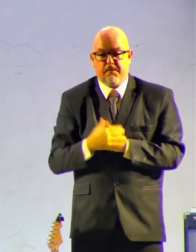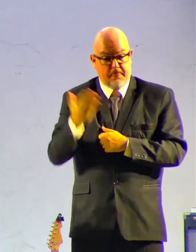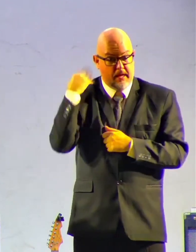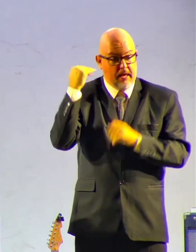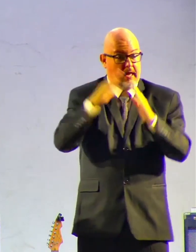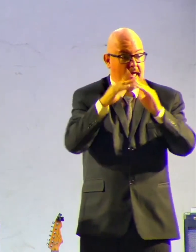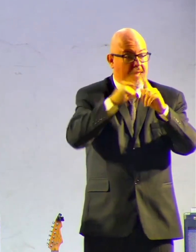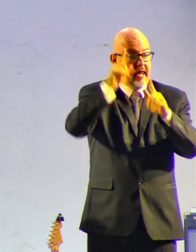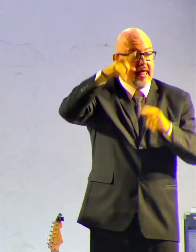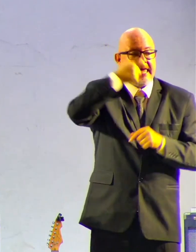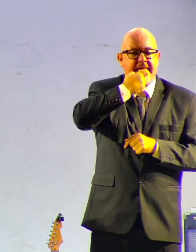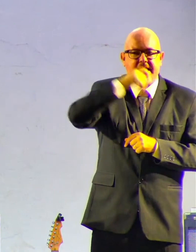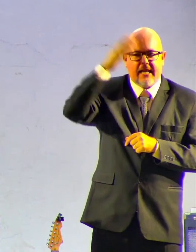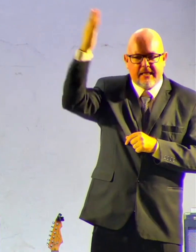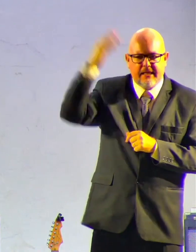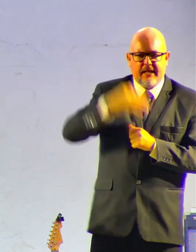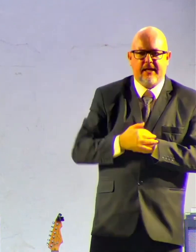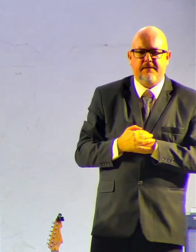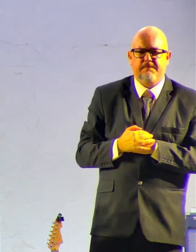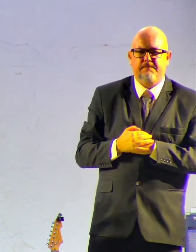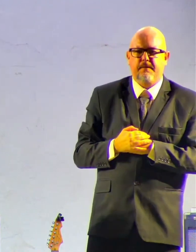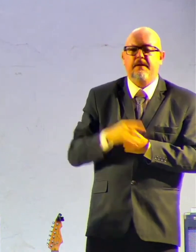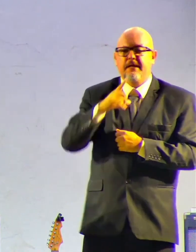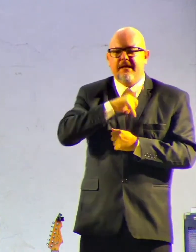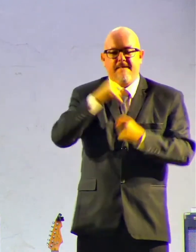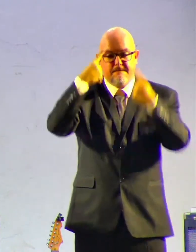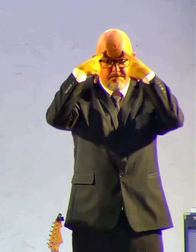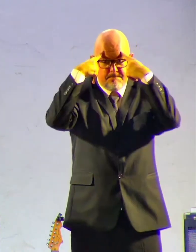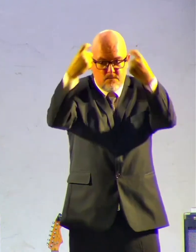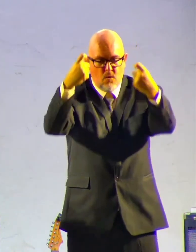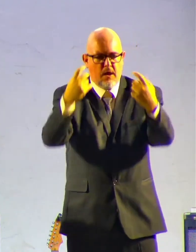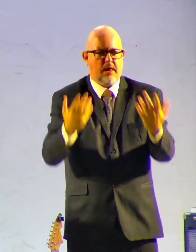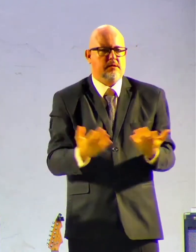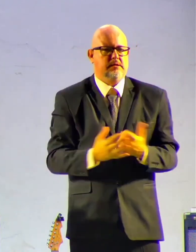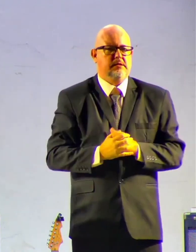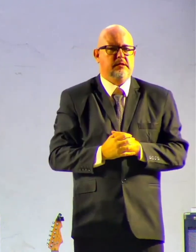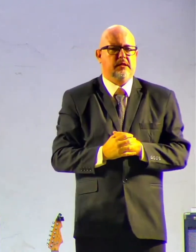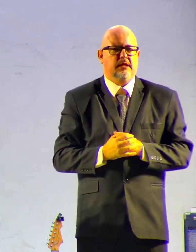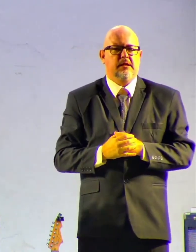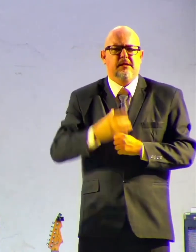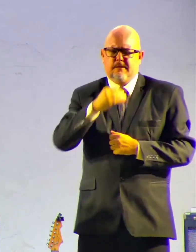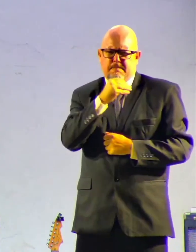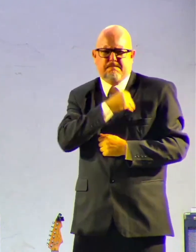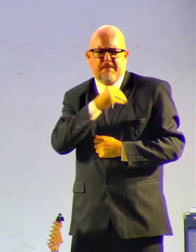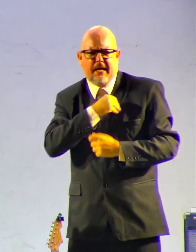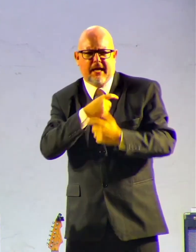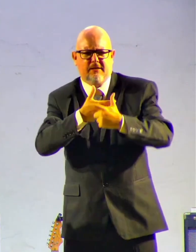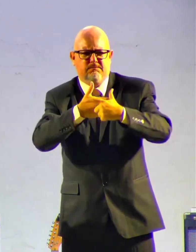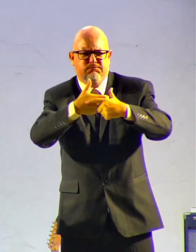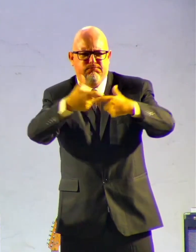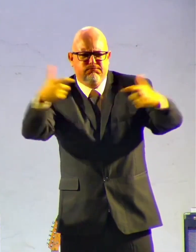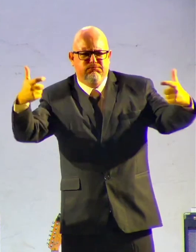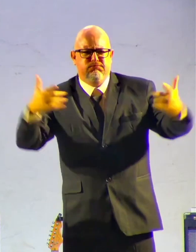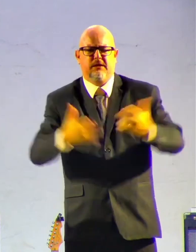Naquela ocasião, na Inglaterra, a violência, a iniquidade